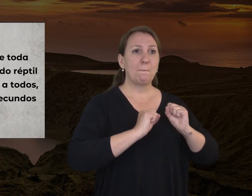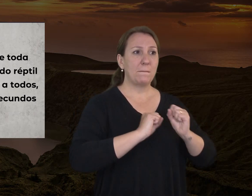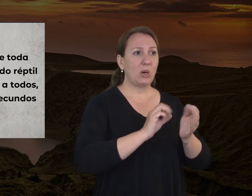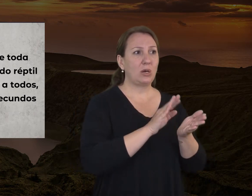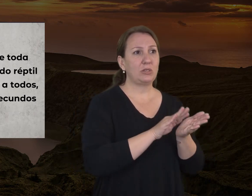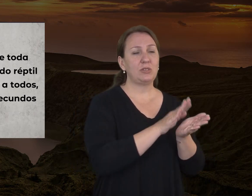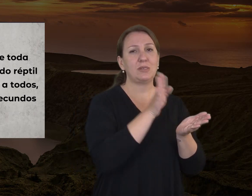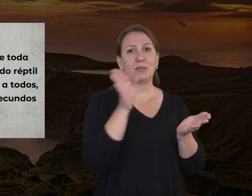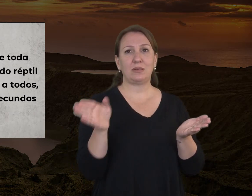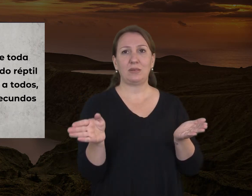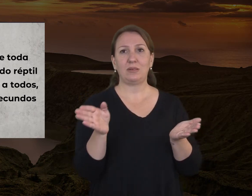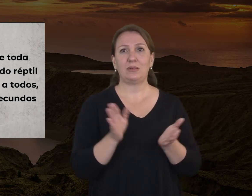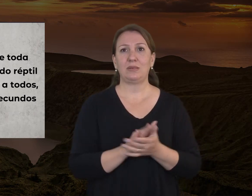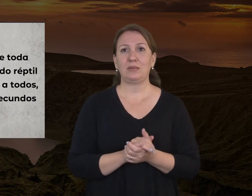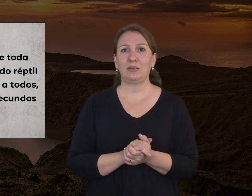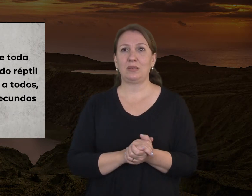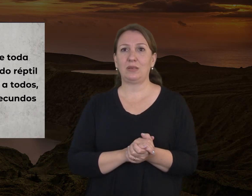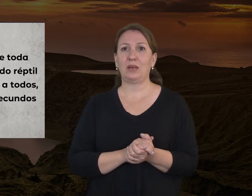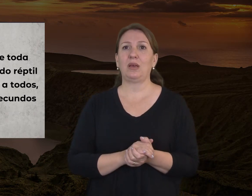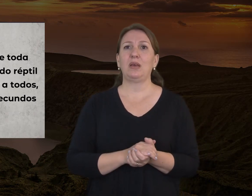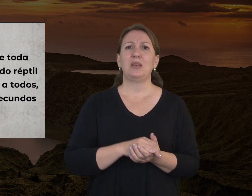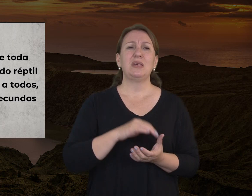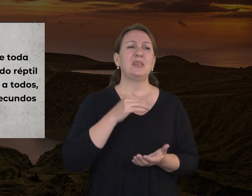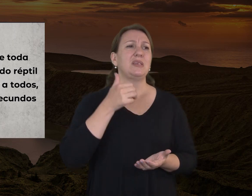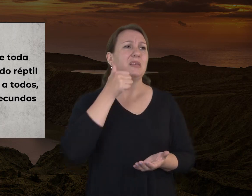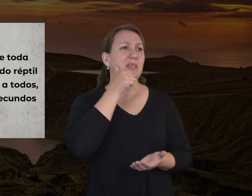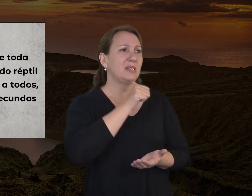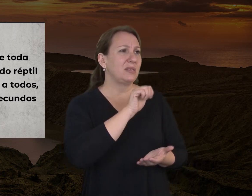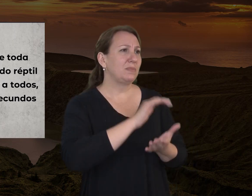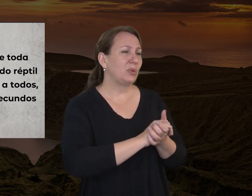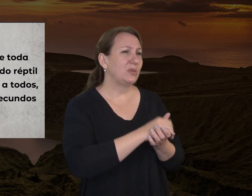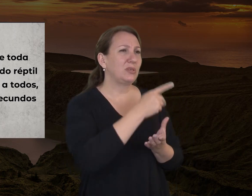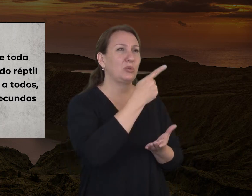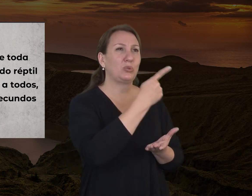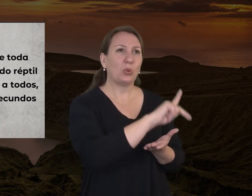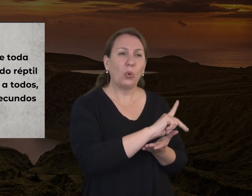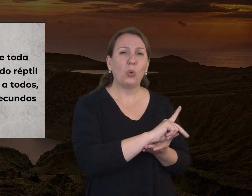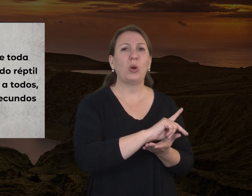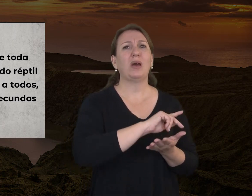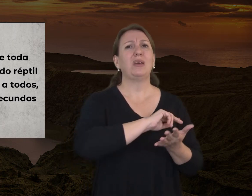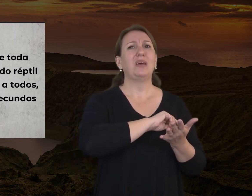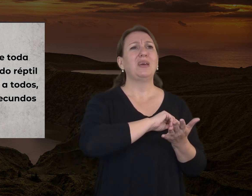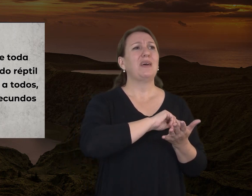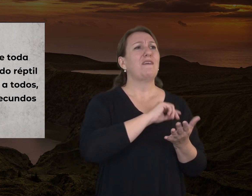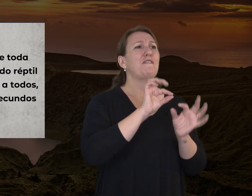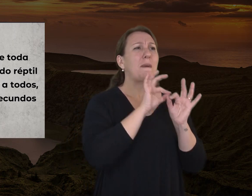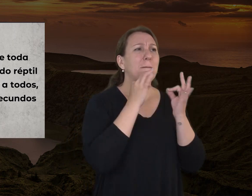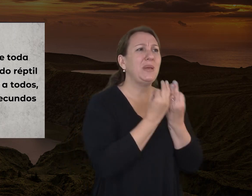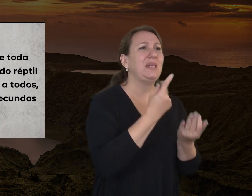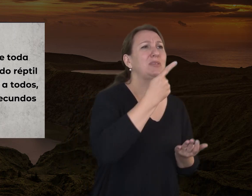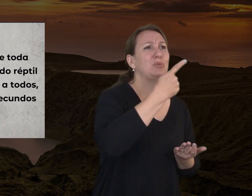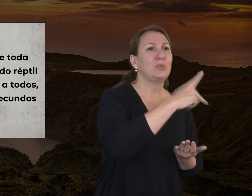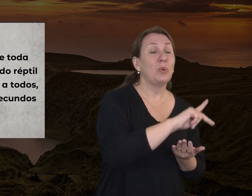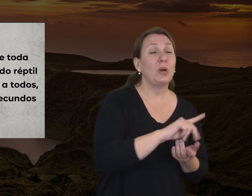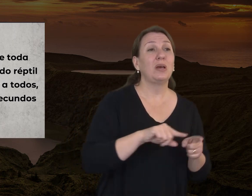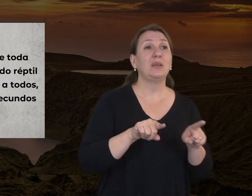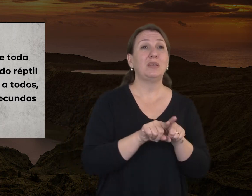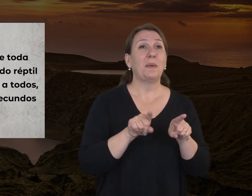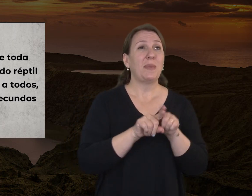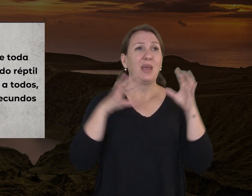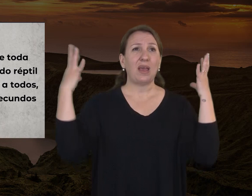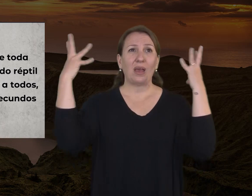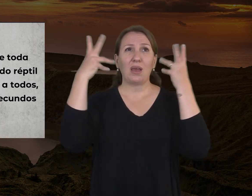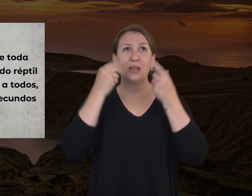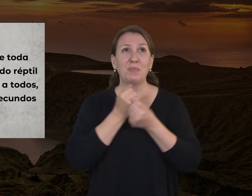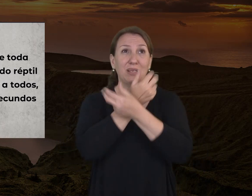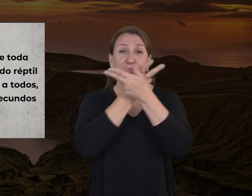a carne, tanto aves como gado, e todo réptil que rasteja sobre a terra, faze sair a todos, para